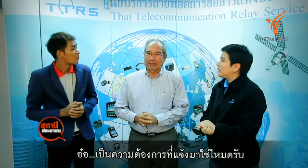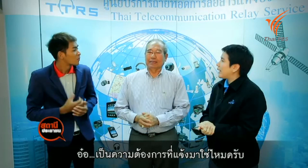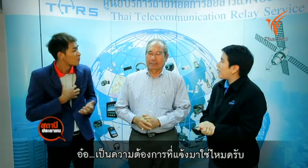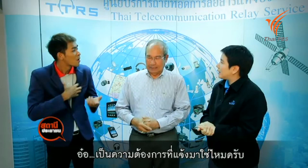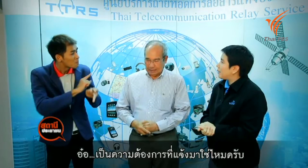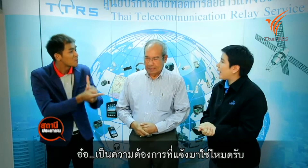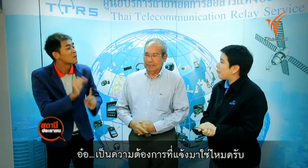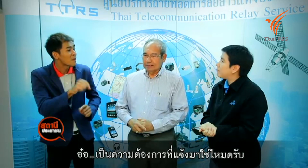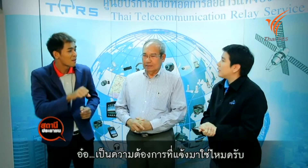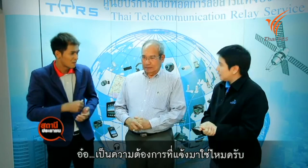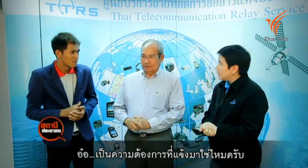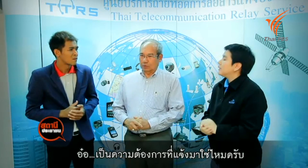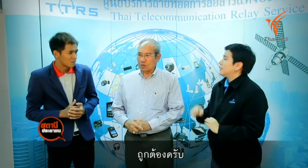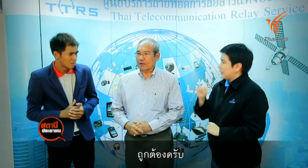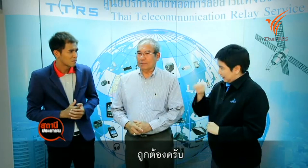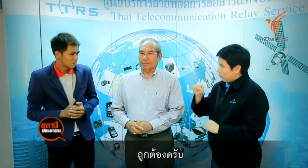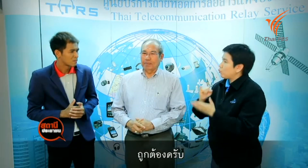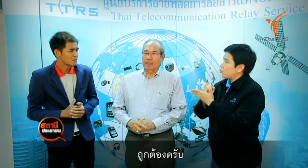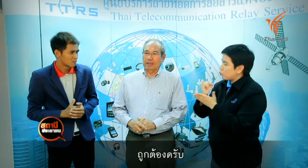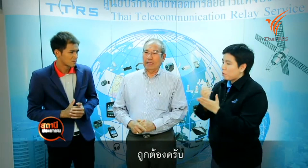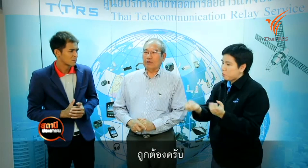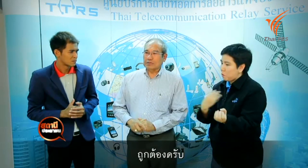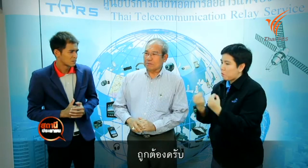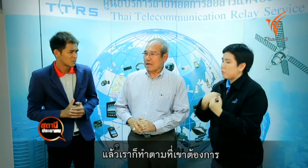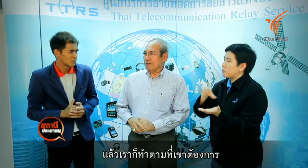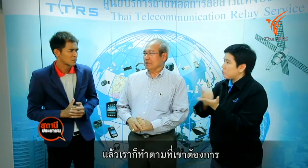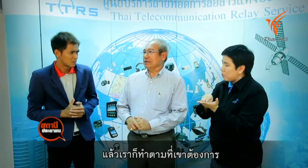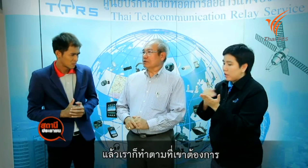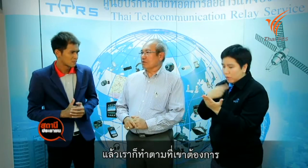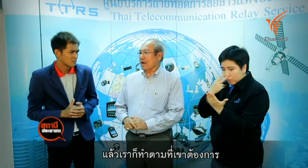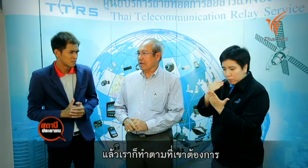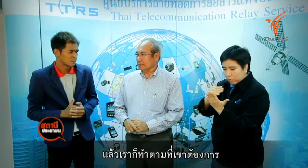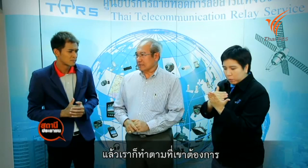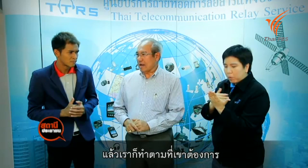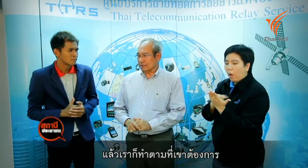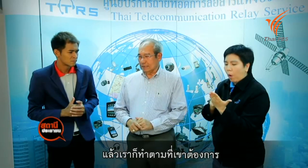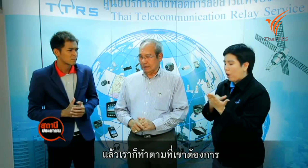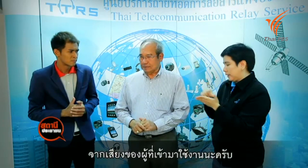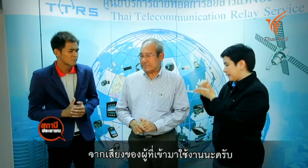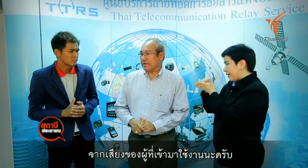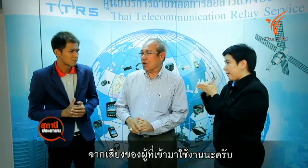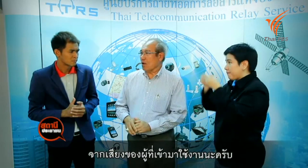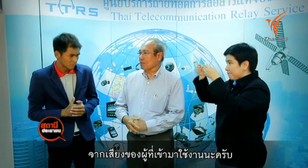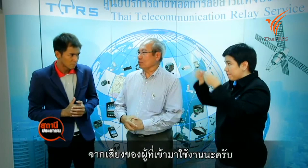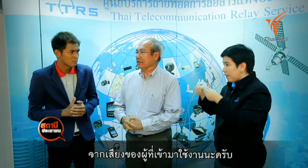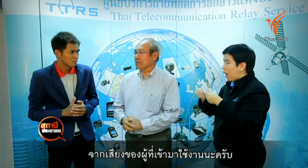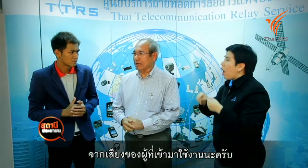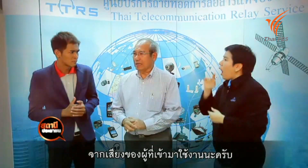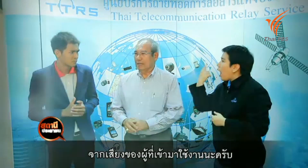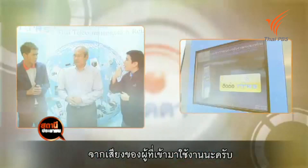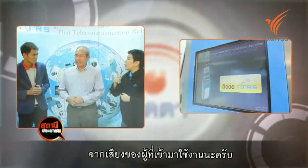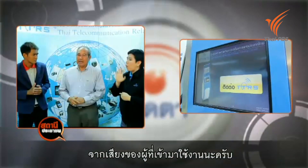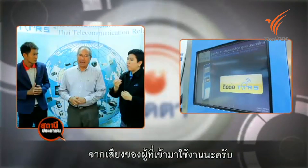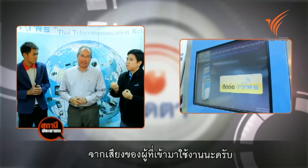ป็นความต้องการที่จะแจ้งมาใช่ไหมครับ ถูกต้องครับแล้วเราก็ทำตามที่เขาต้องการจากเสียงของผู้ที่เข้